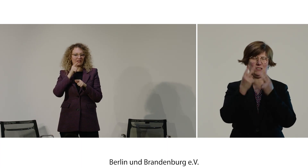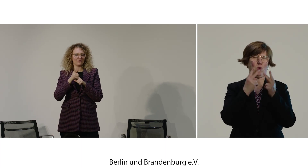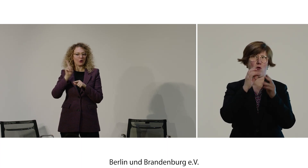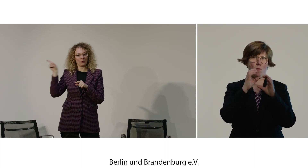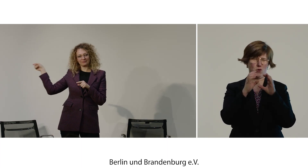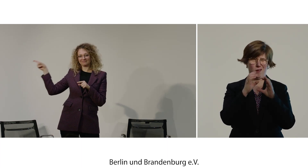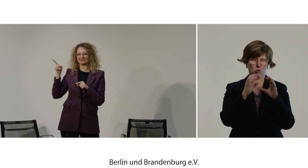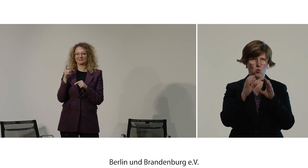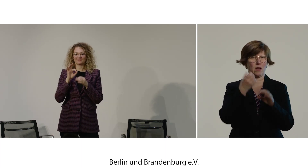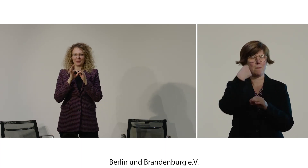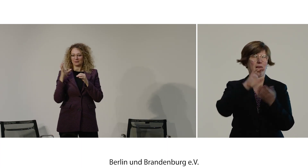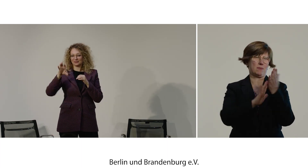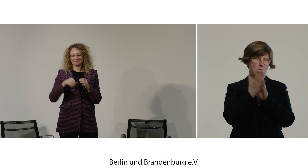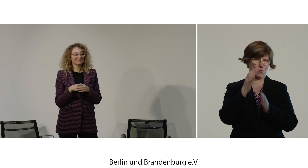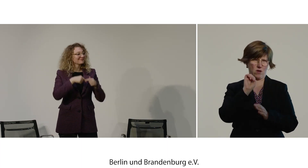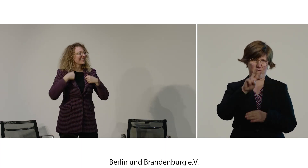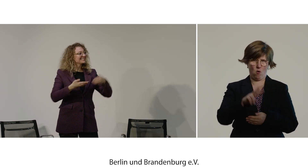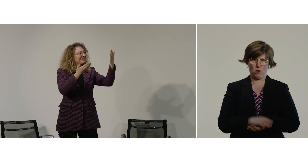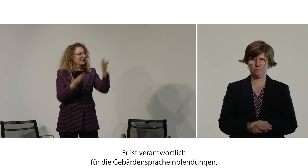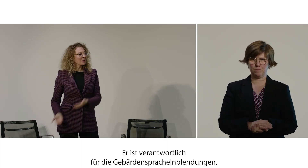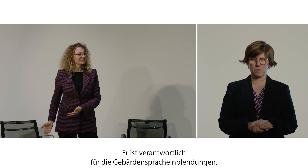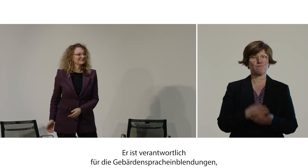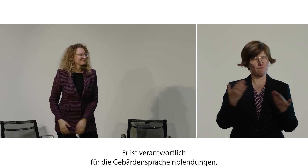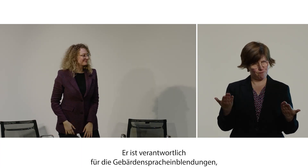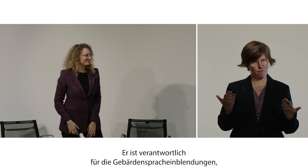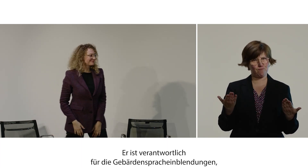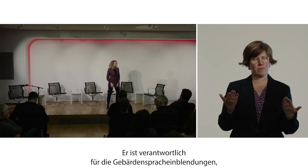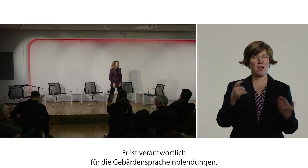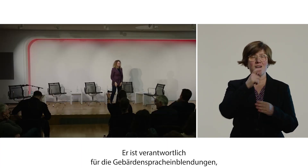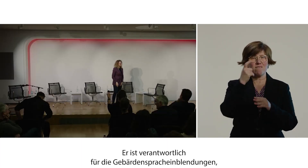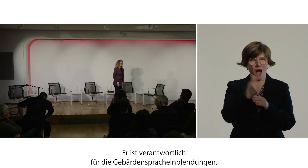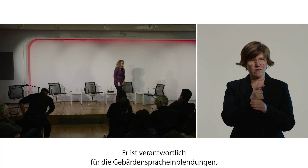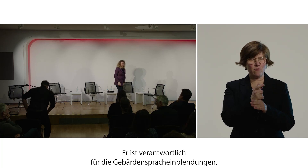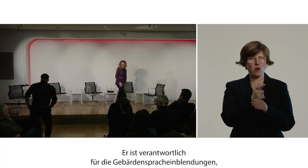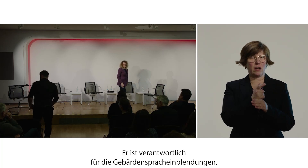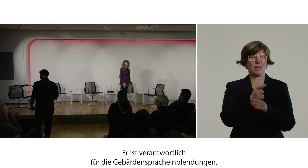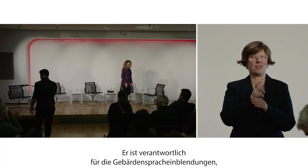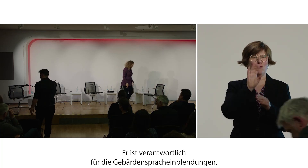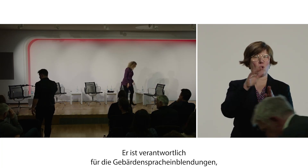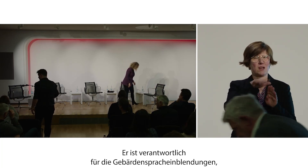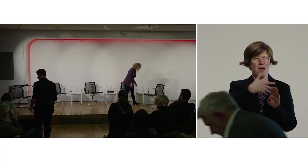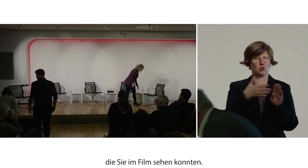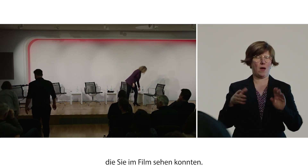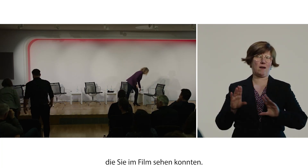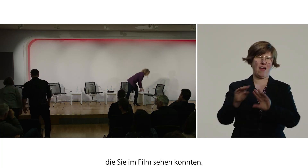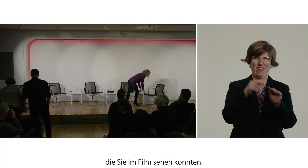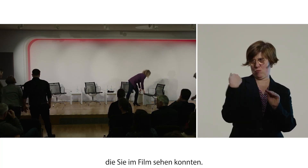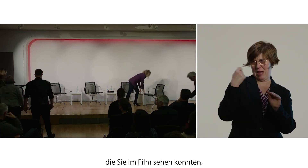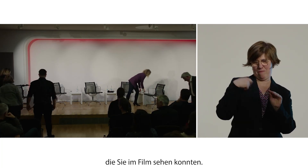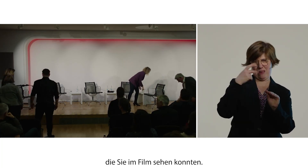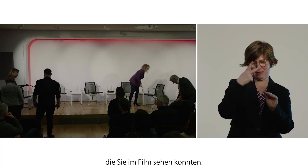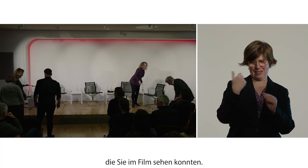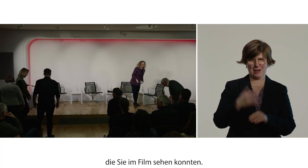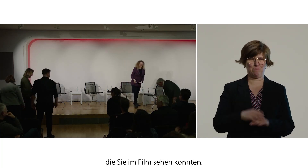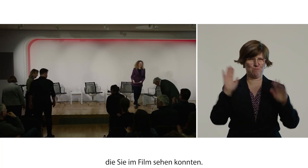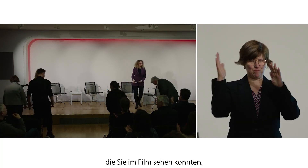Kommunikation Berlin und Brandenburg e.V. Genau, und er ist verantwortlich auch für die Gebärdenspracheinblendungen, die Sie eben im Film sehen konnten.